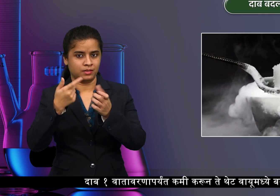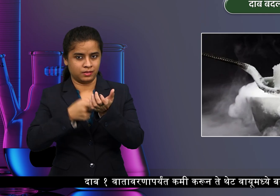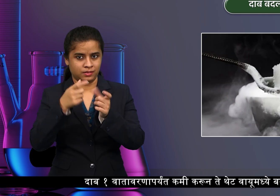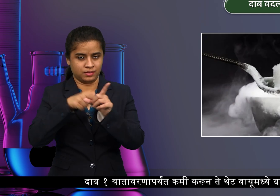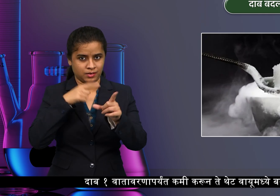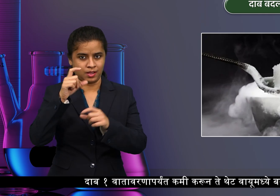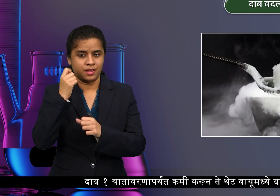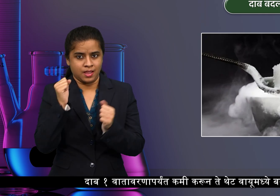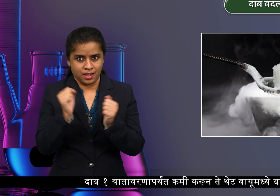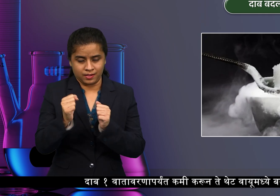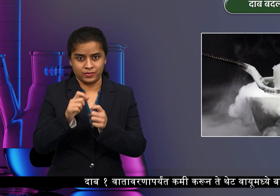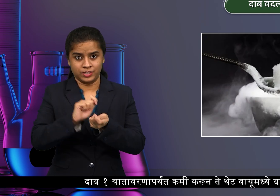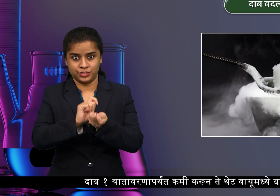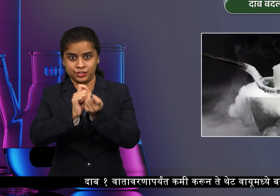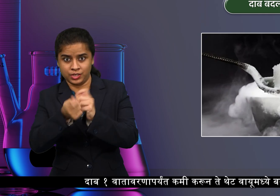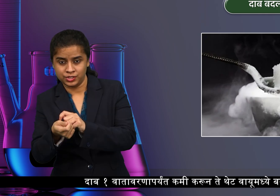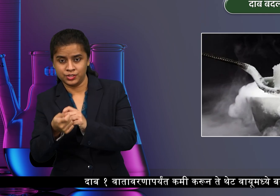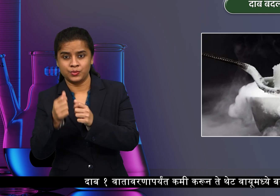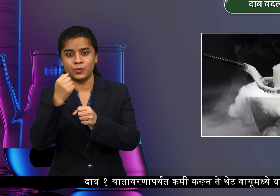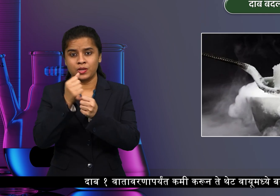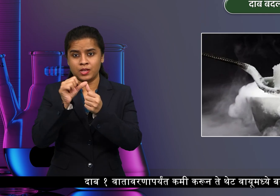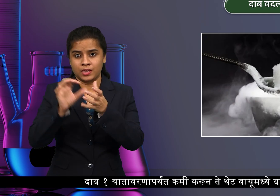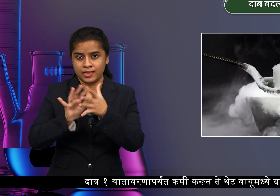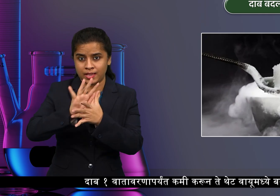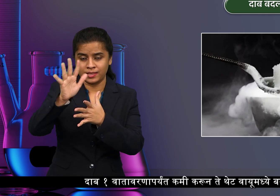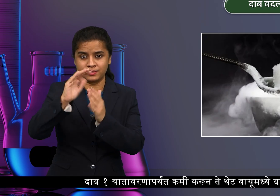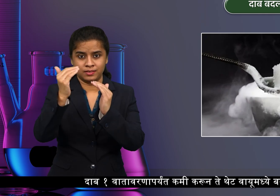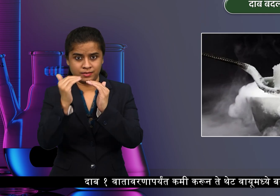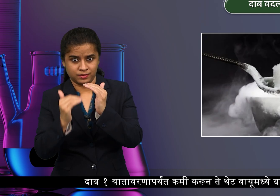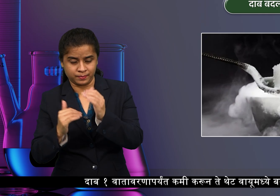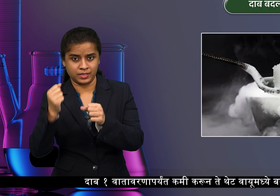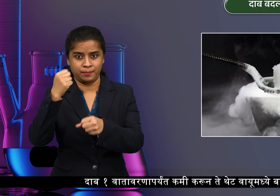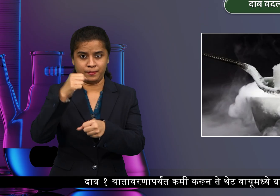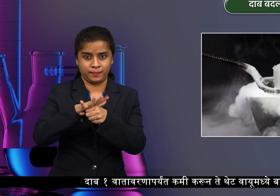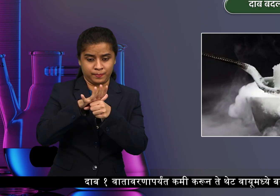दाब एक वातावरणापर्यंत कमी करून ते थेट वायूमध्ये बदलू शकतं.